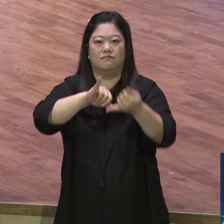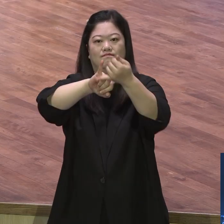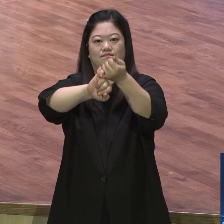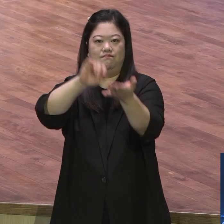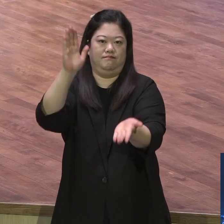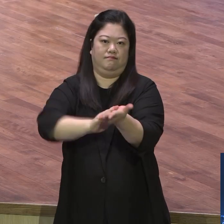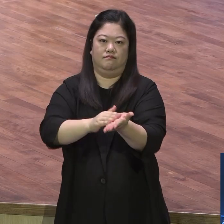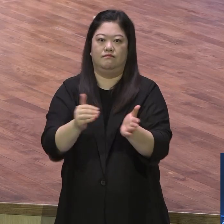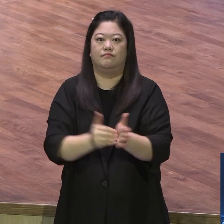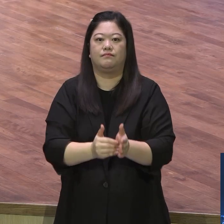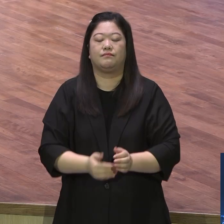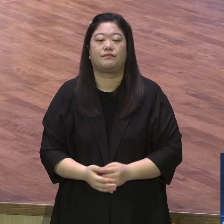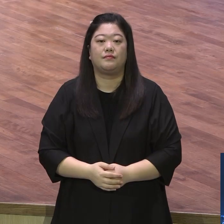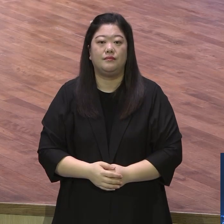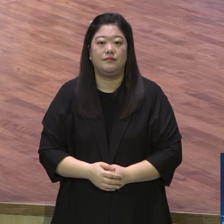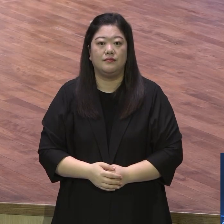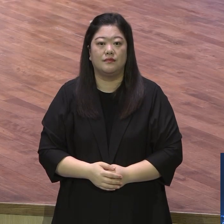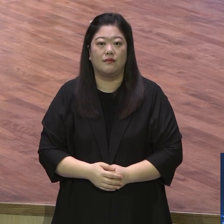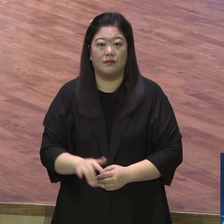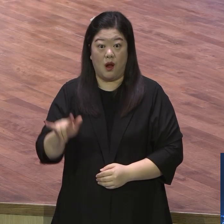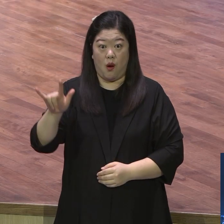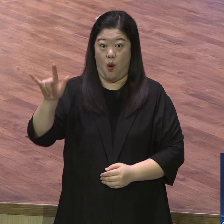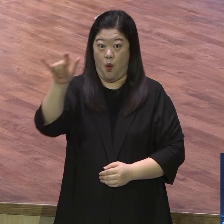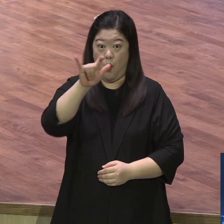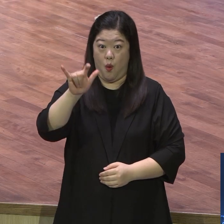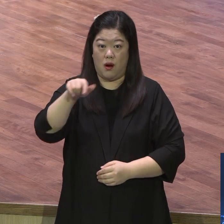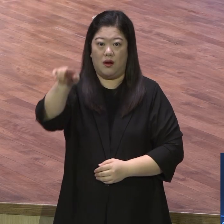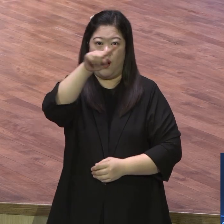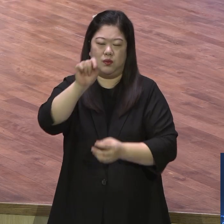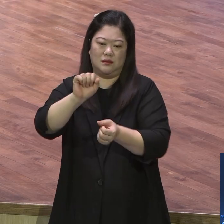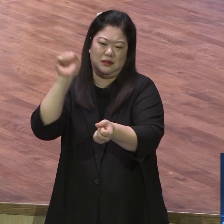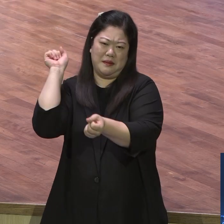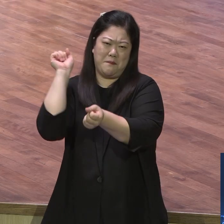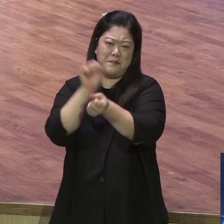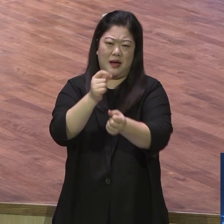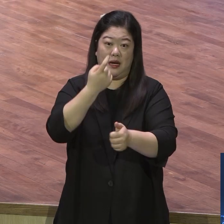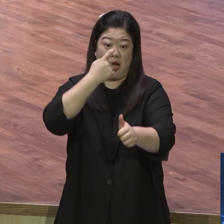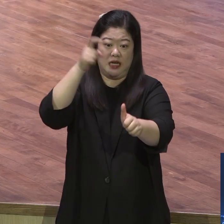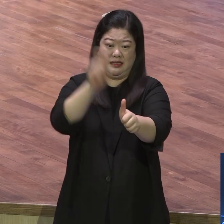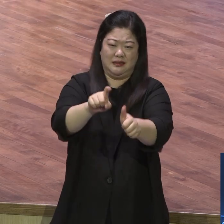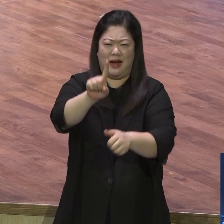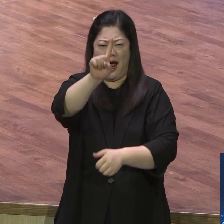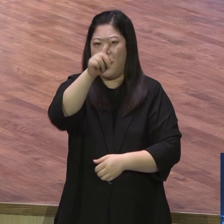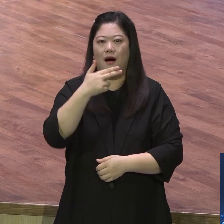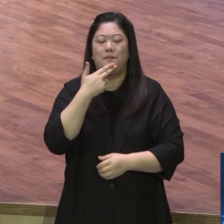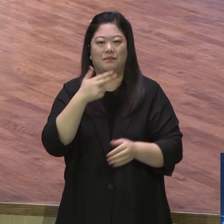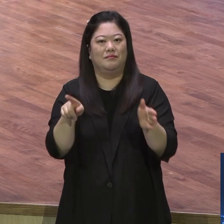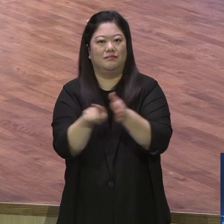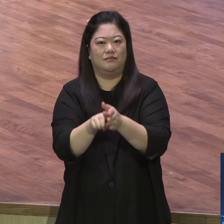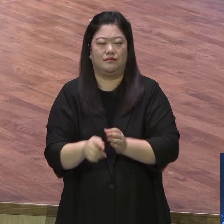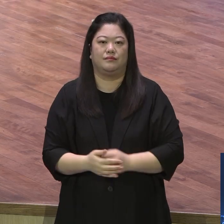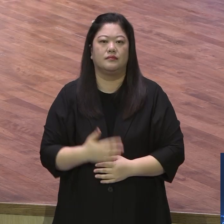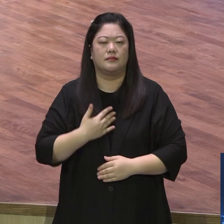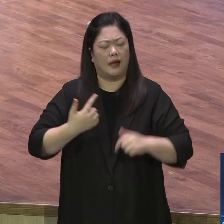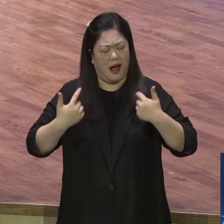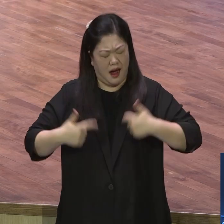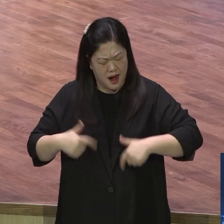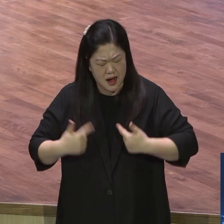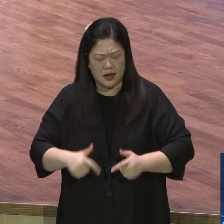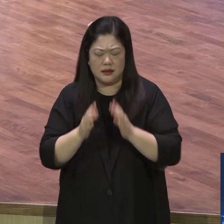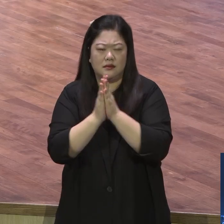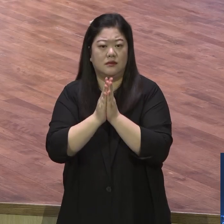있습니다 코로나가 여름을 절대로 건드리지 못할 줄 믿으시기 바랍니다 저는 매일 기도합니다 우리